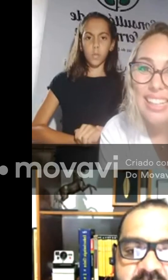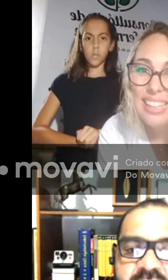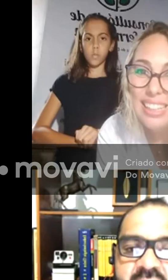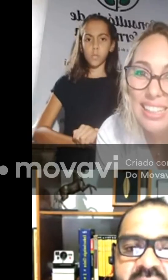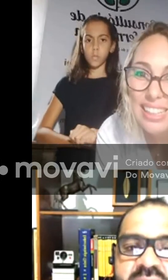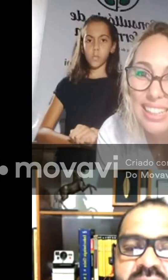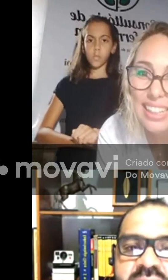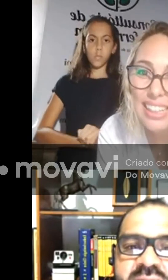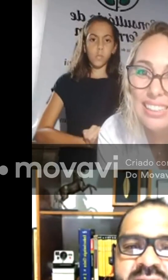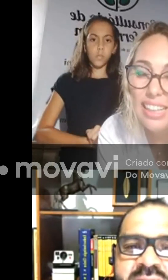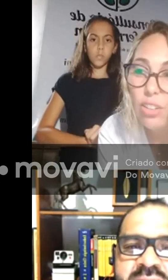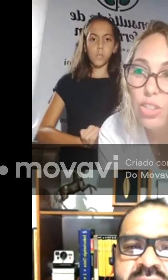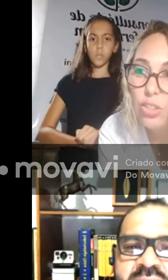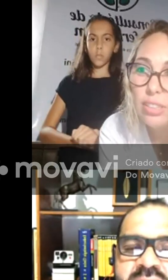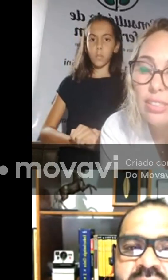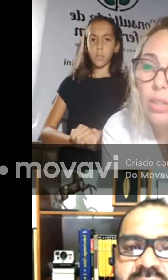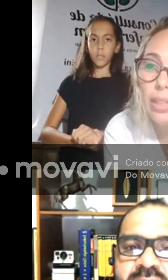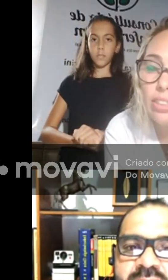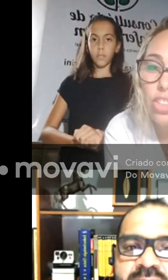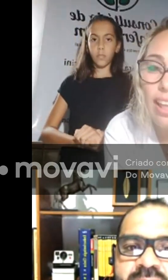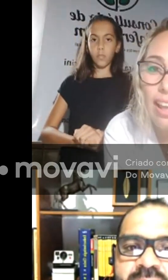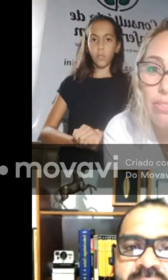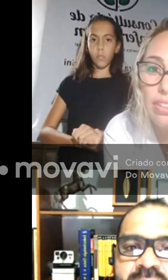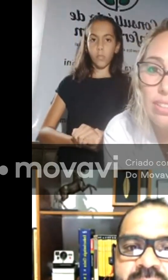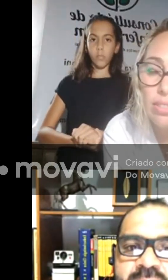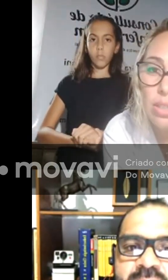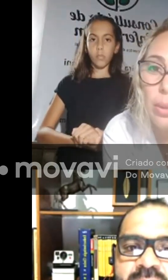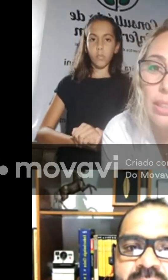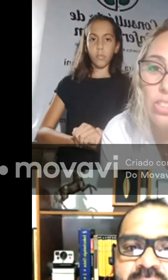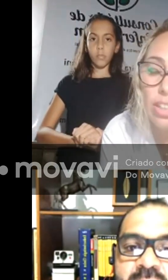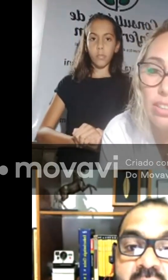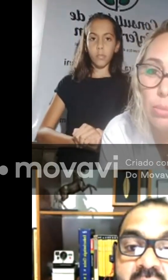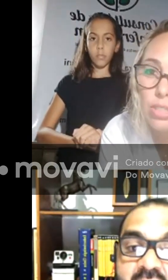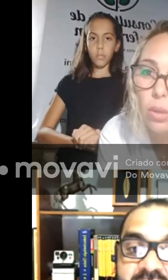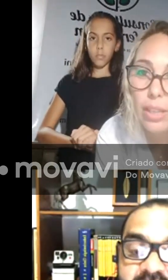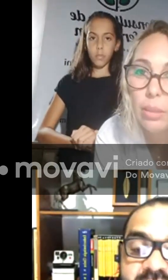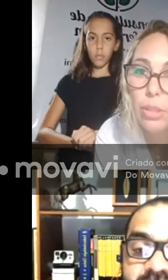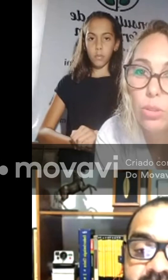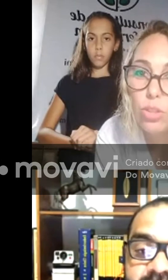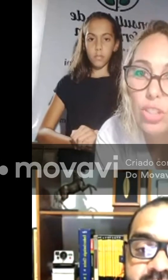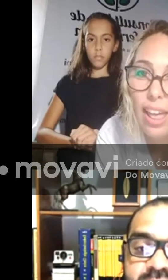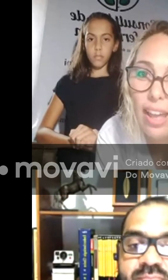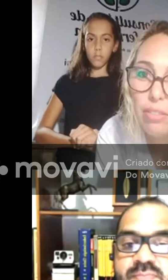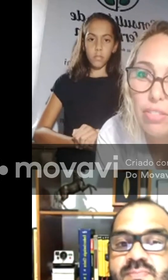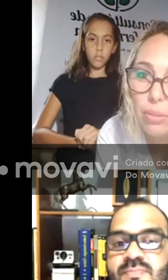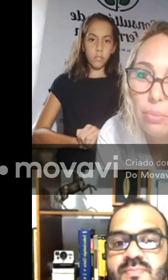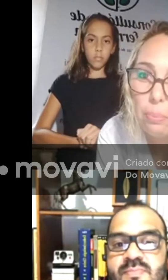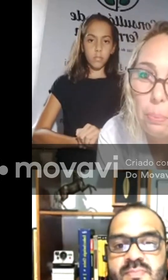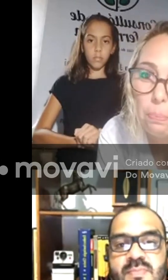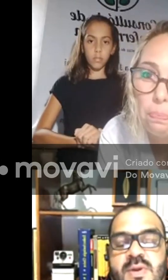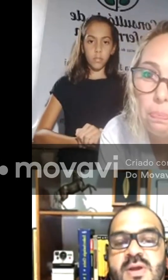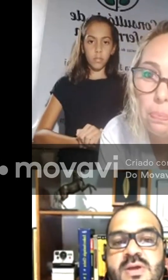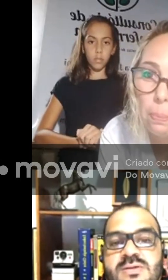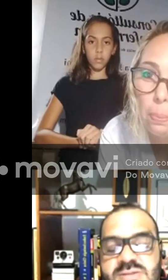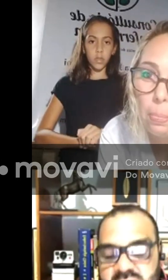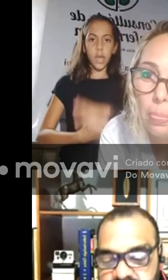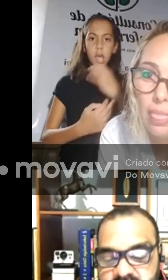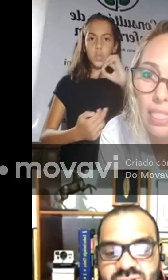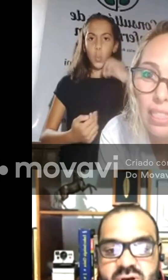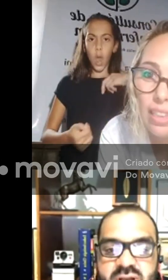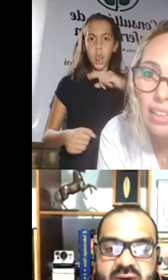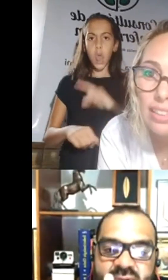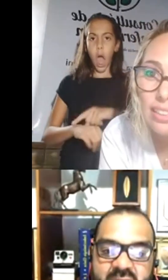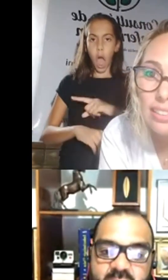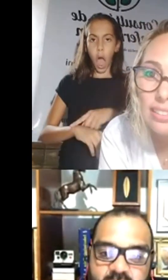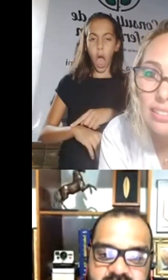Para terminar? Não, 18h50 de live. São 50, já temos Ah, 50 minutos de live. sim. Eu